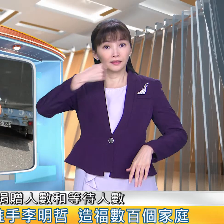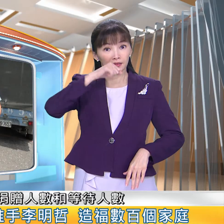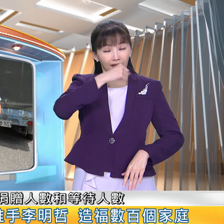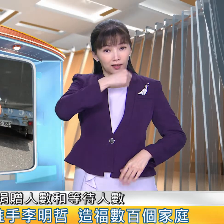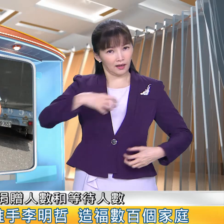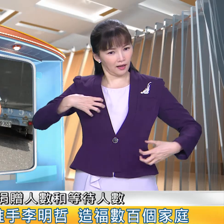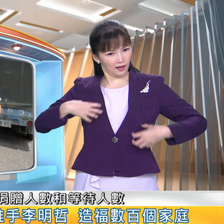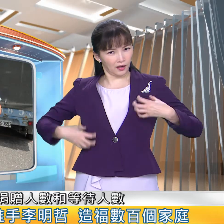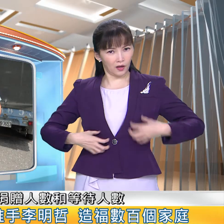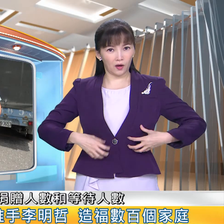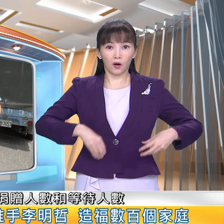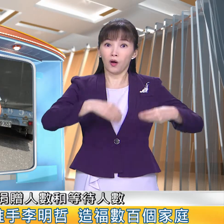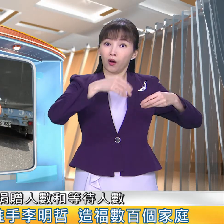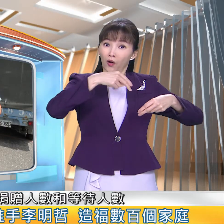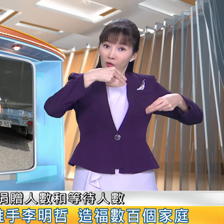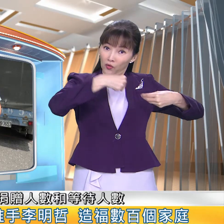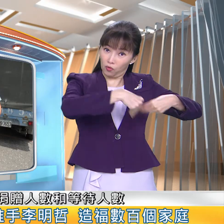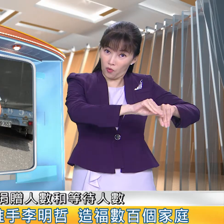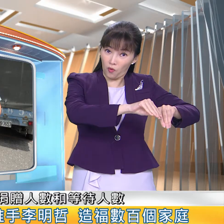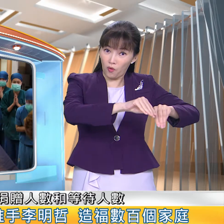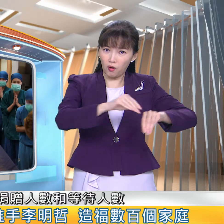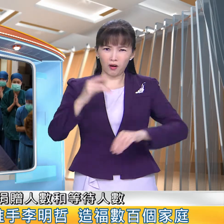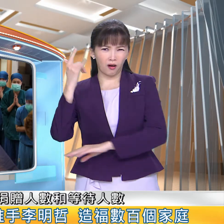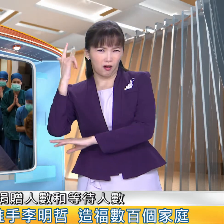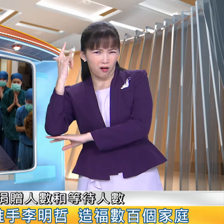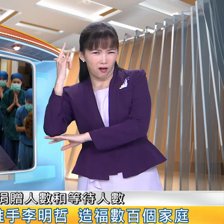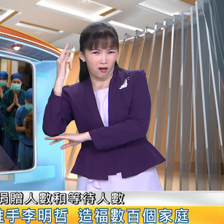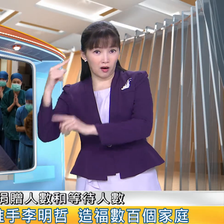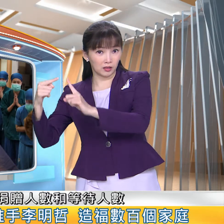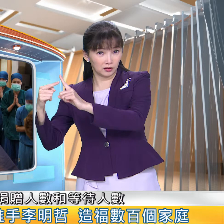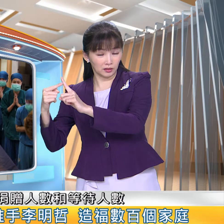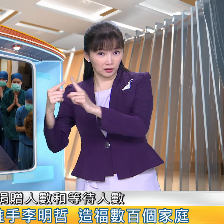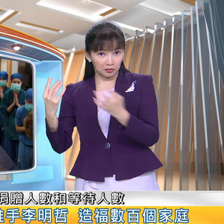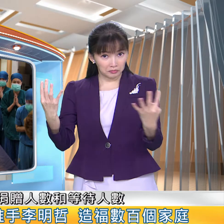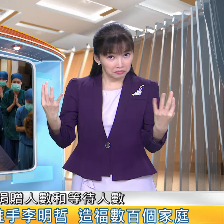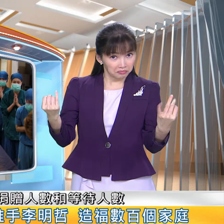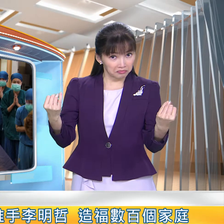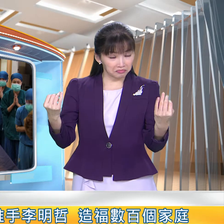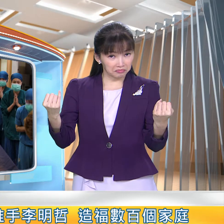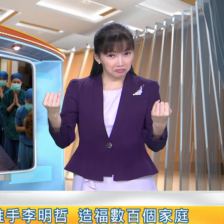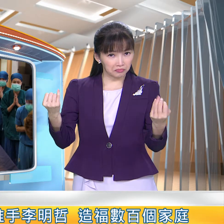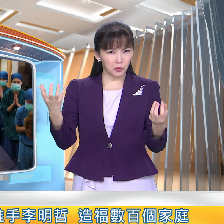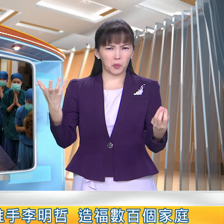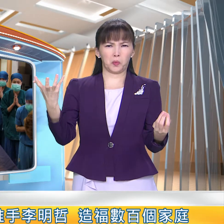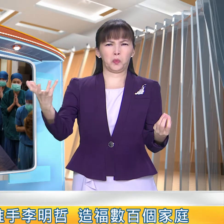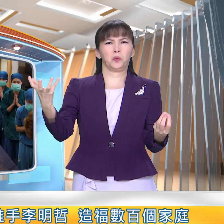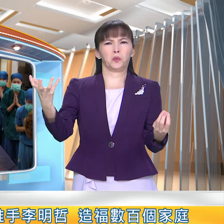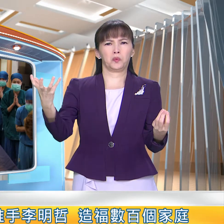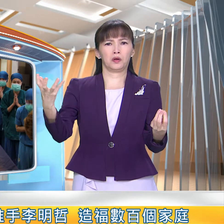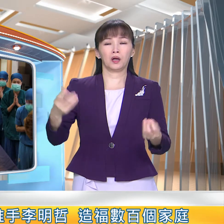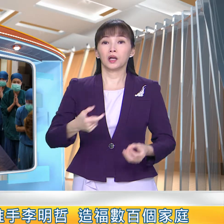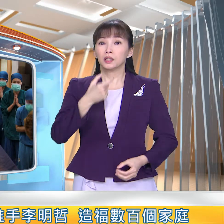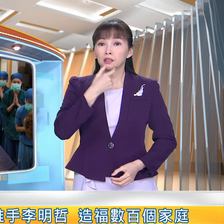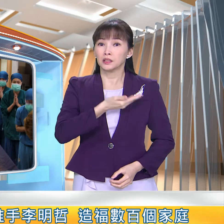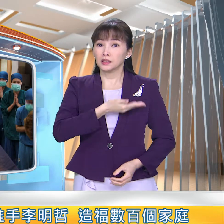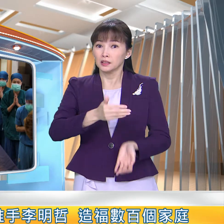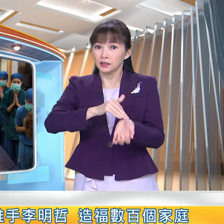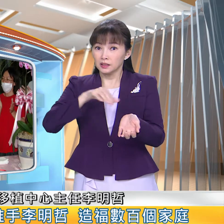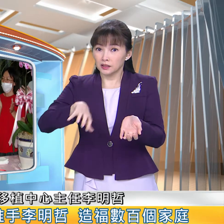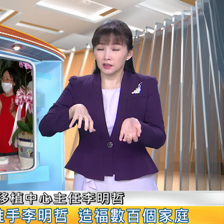目前国内器官捐赠人数和等待人数落差相当悬殊。慈济医